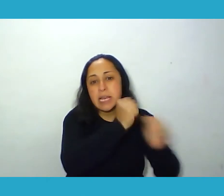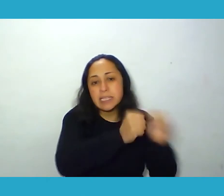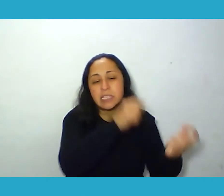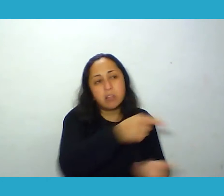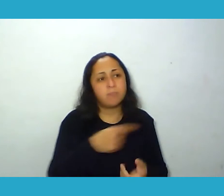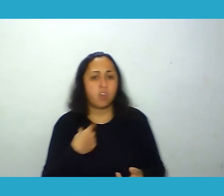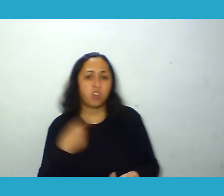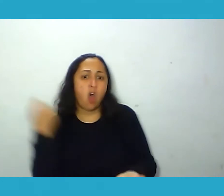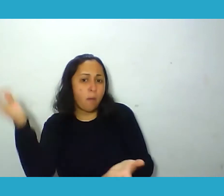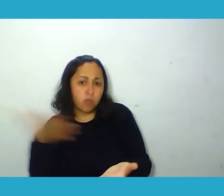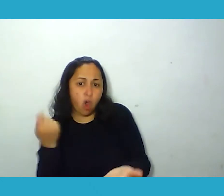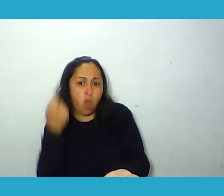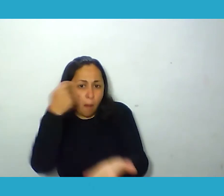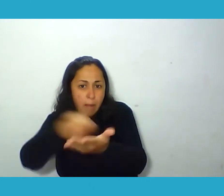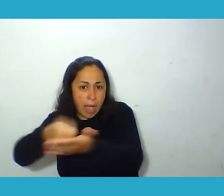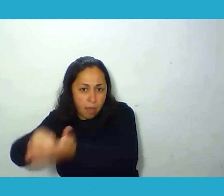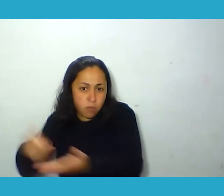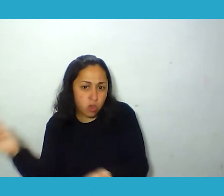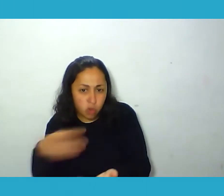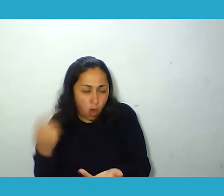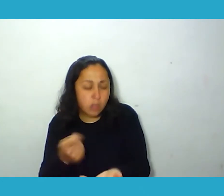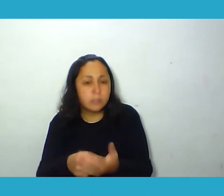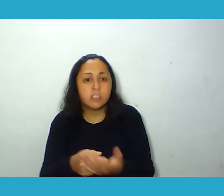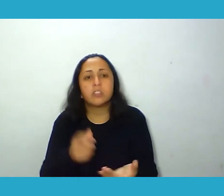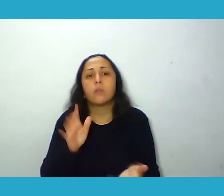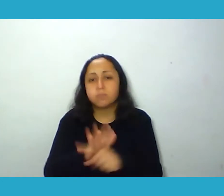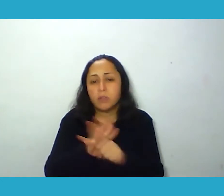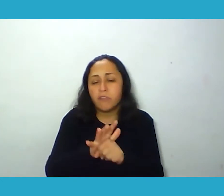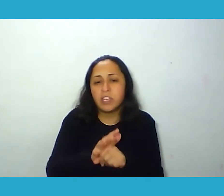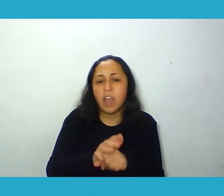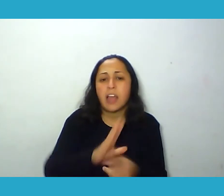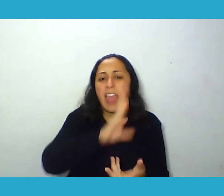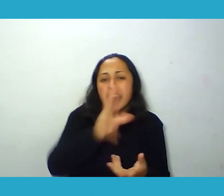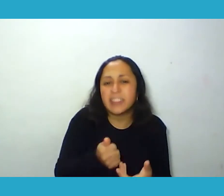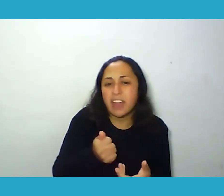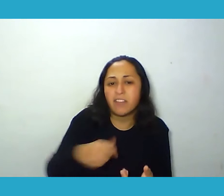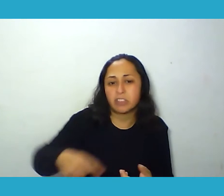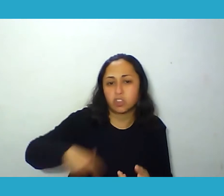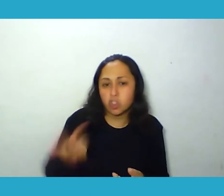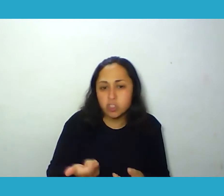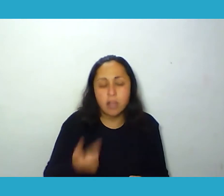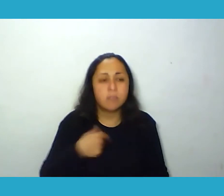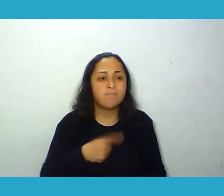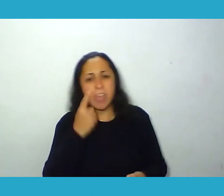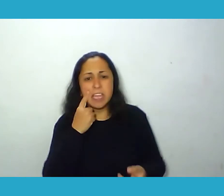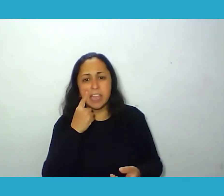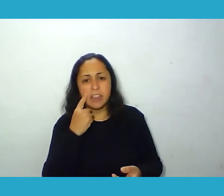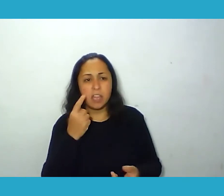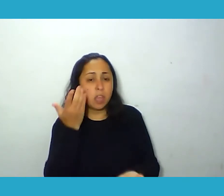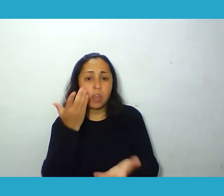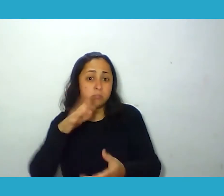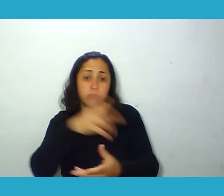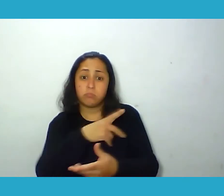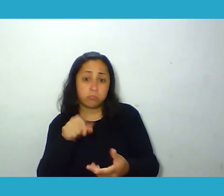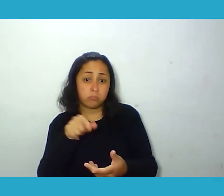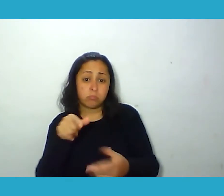lo que tenemos que pagar todos, por lo que estamos ante una estafa social. Propone que los intendentes rechacen este proyecto de autovía y en